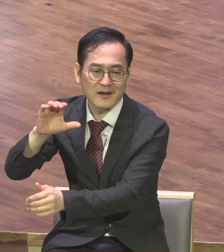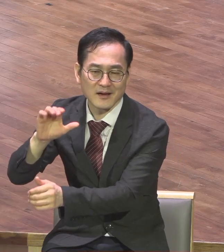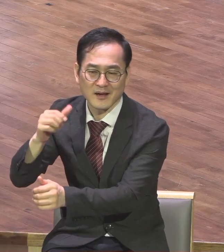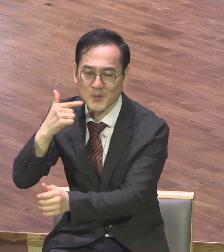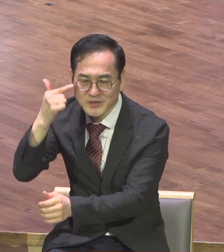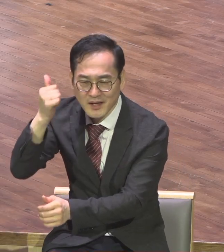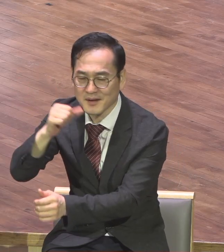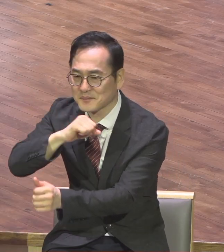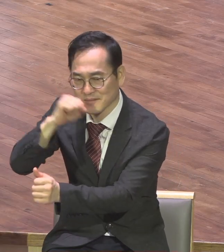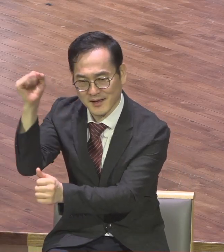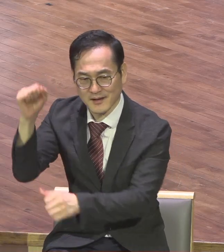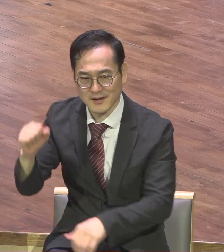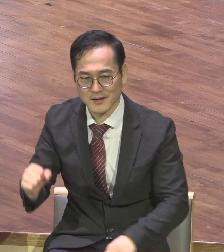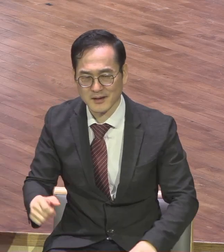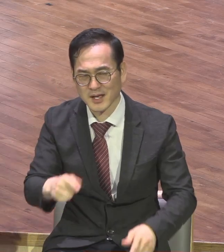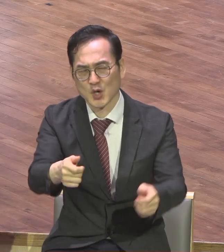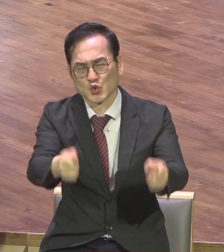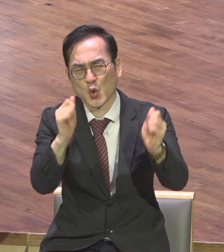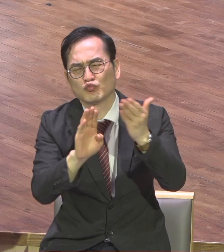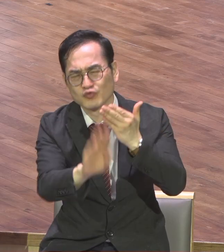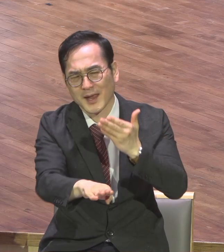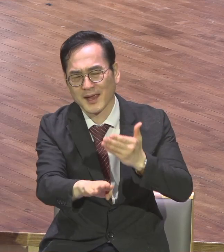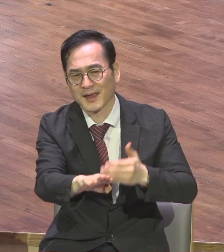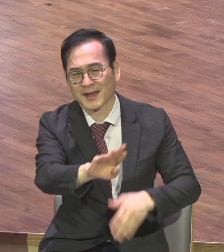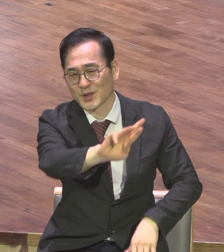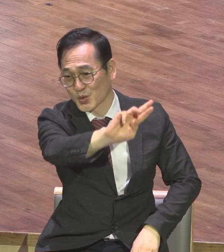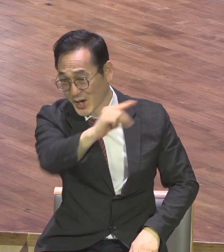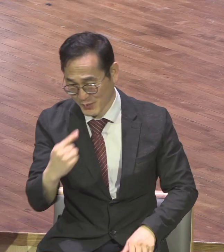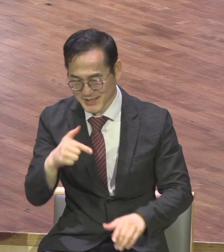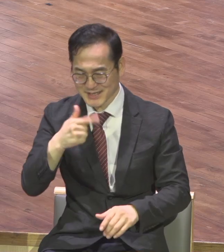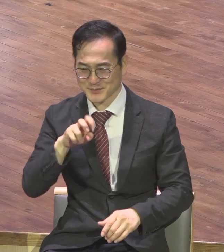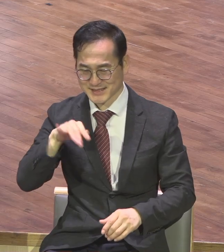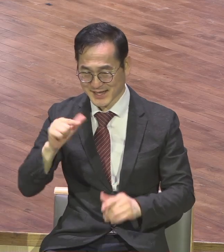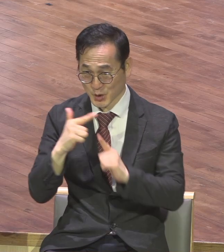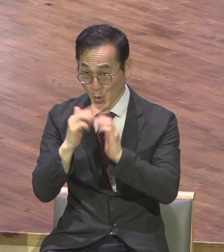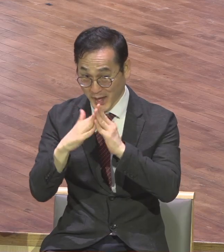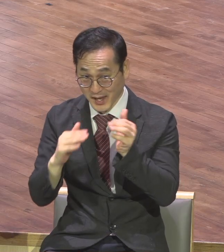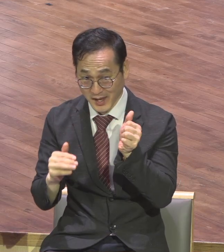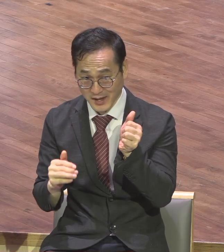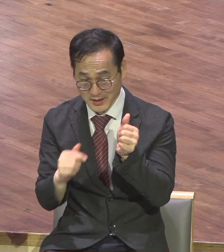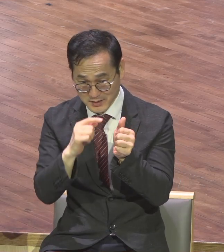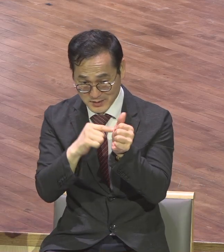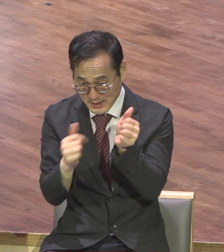그리고 졸업을 하고 다시금 금산교회 담임 목사로 청빙을 했습니다.